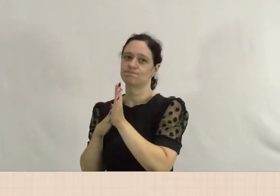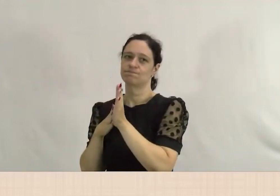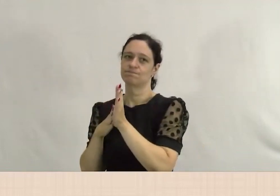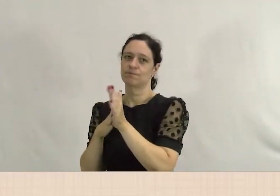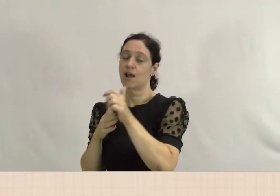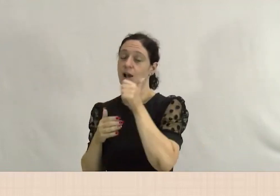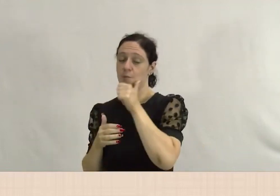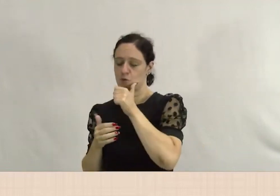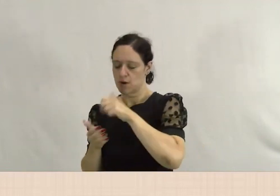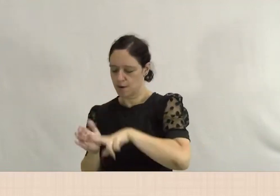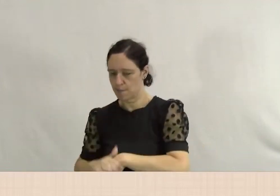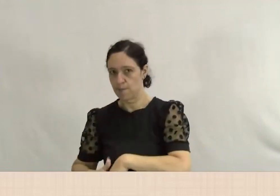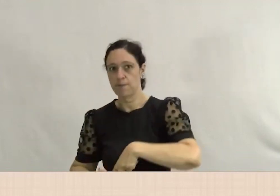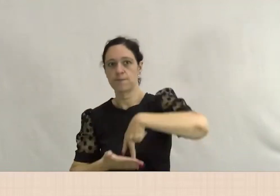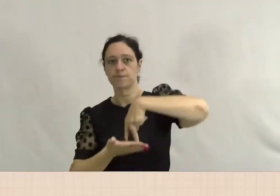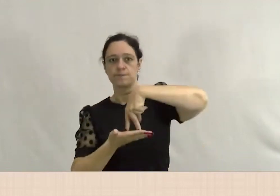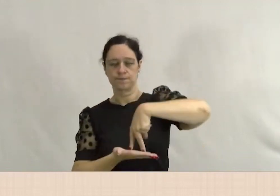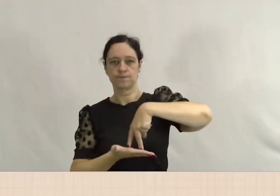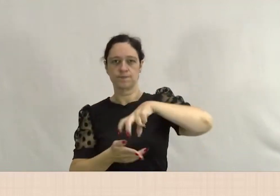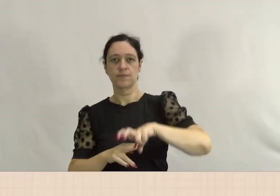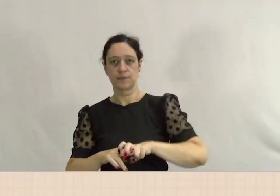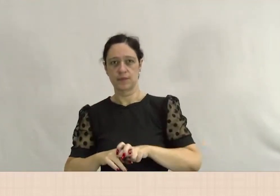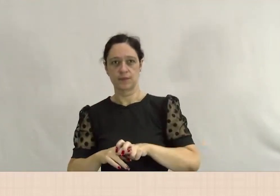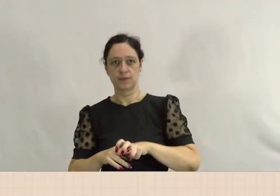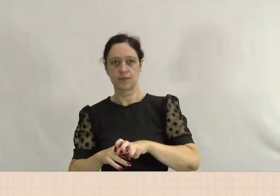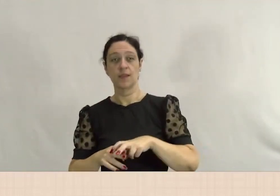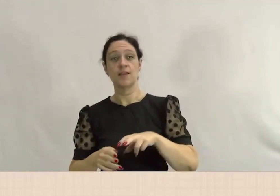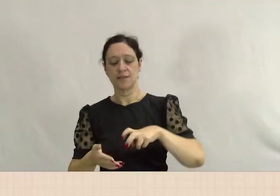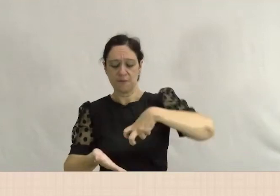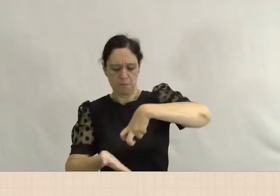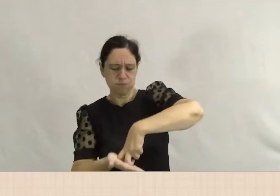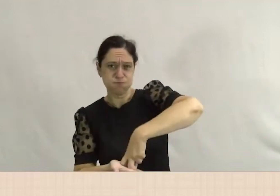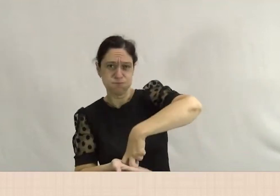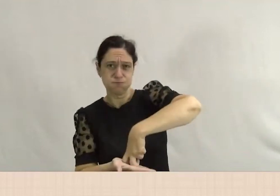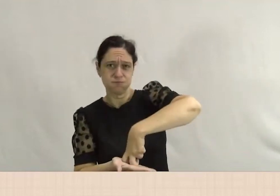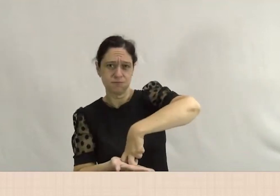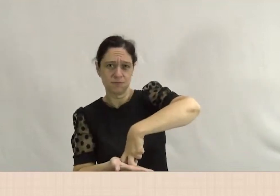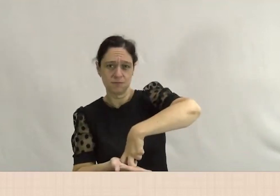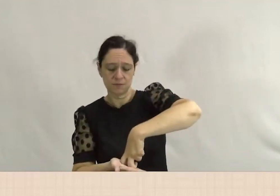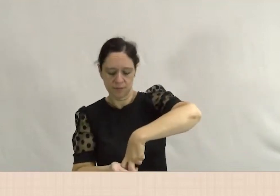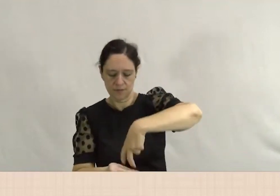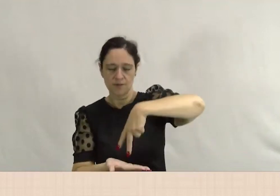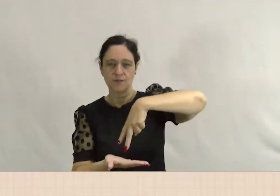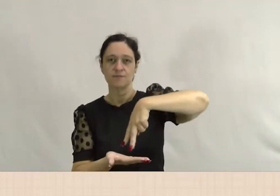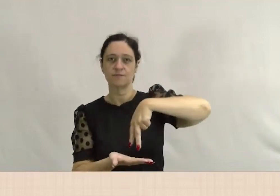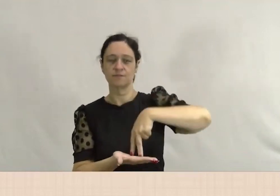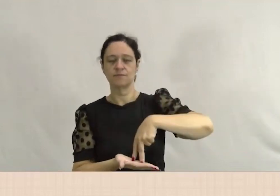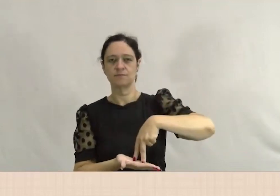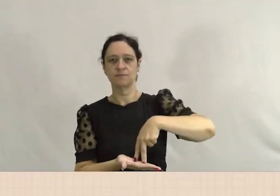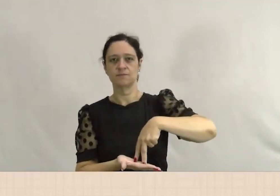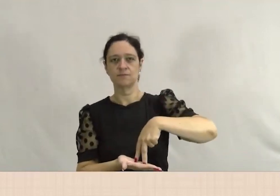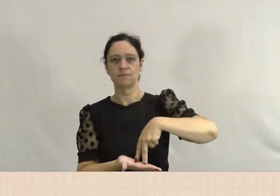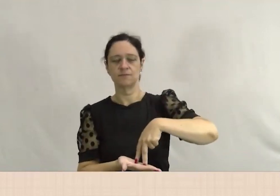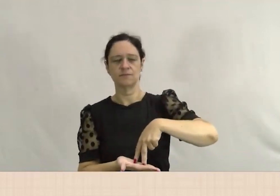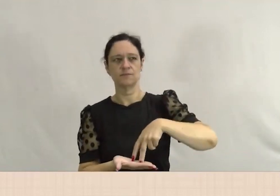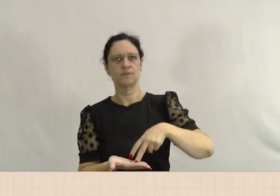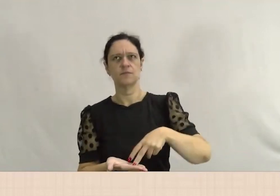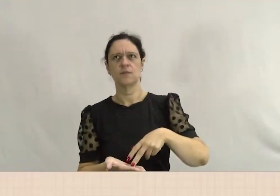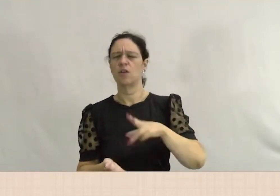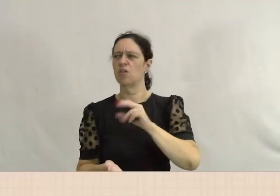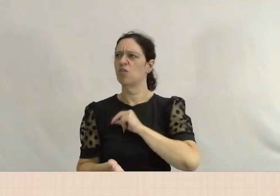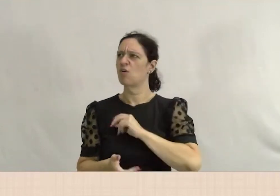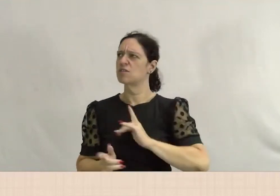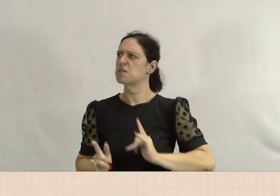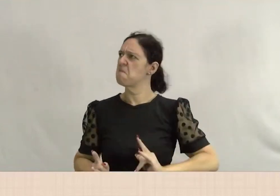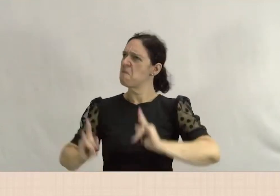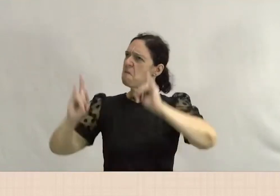Ela se levantou, tinha caído de joelhos. Ela se levantou e falou: ué, os prédios da